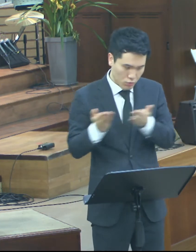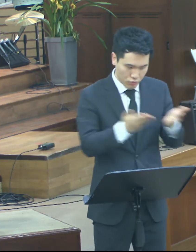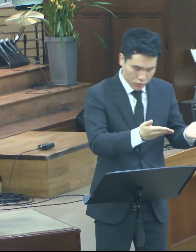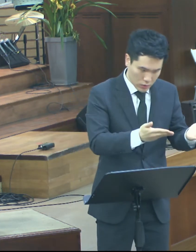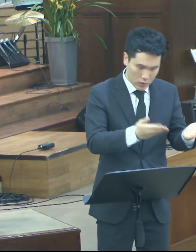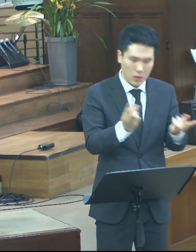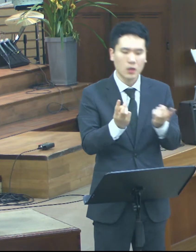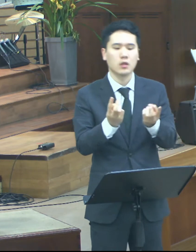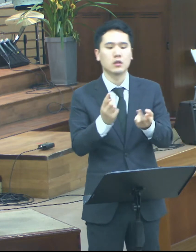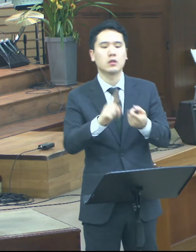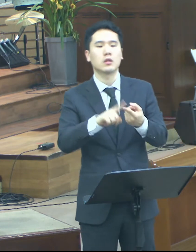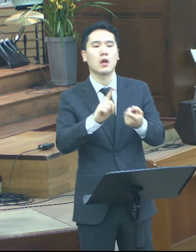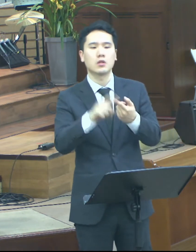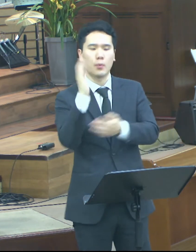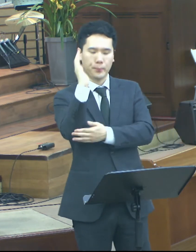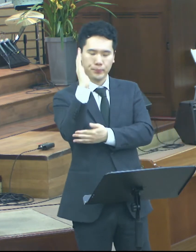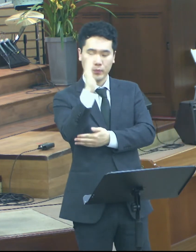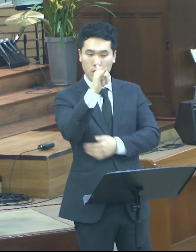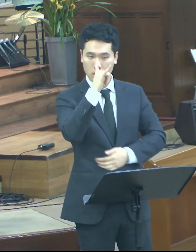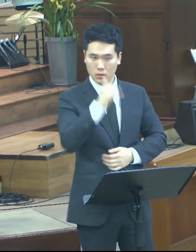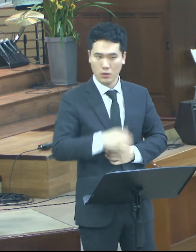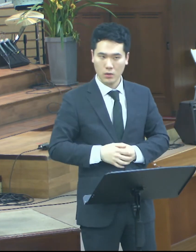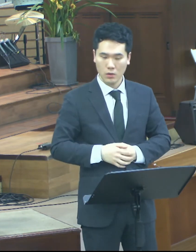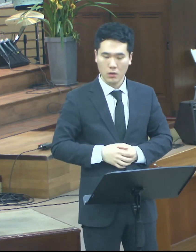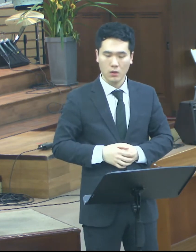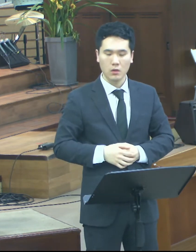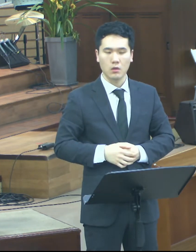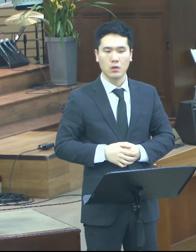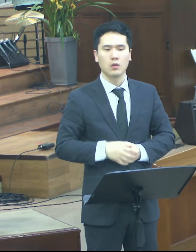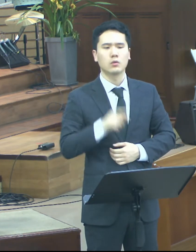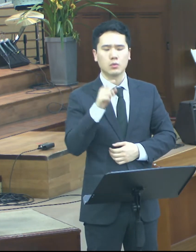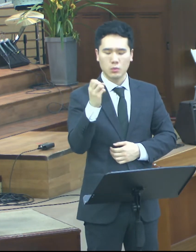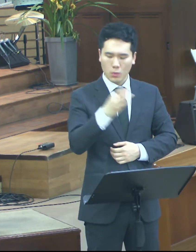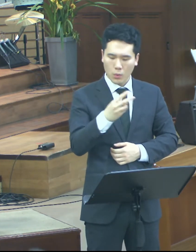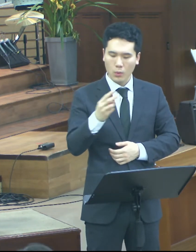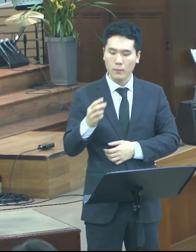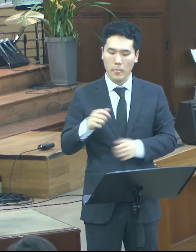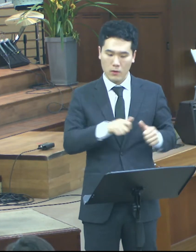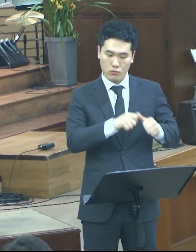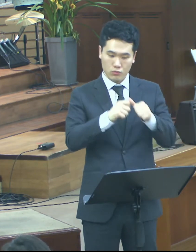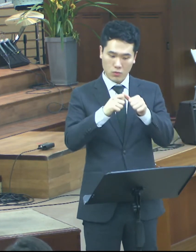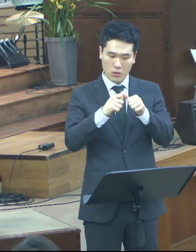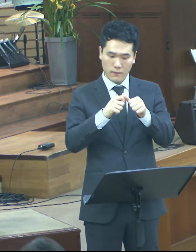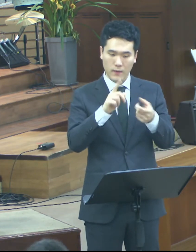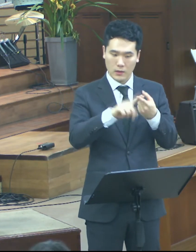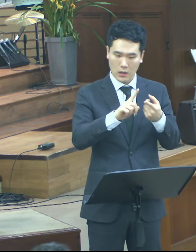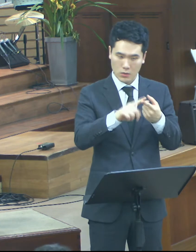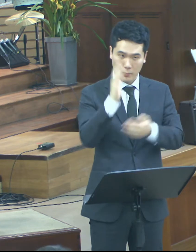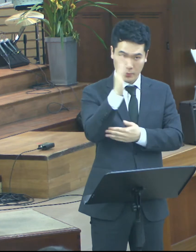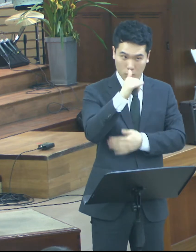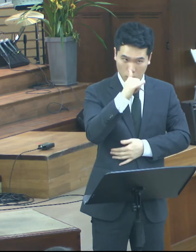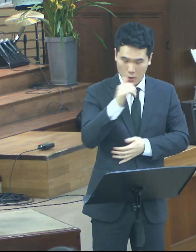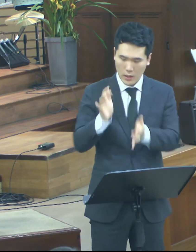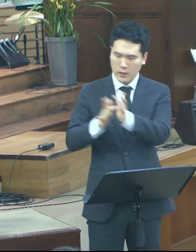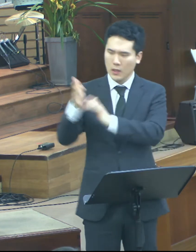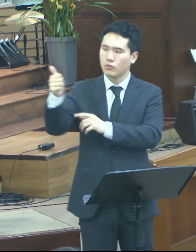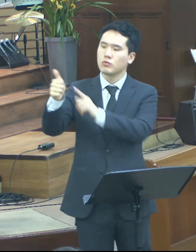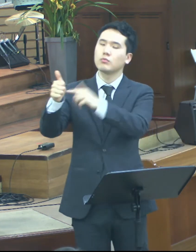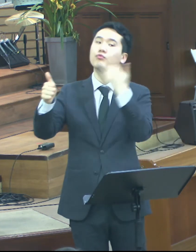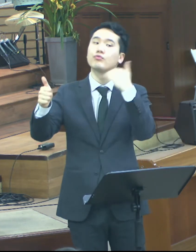이르도록 잘하고, 더 중요한 것은 예수님이 누구시구나, 하나님이 누구시구나 하는 것을 배워가고